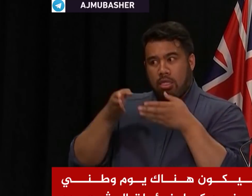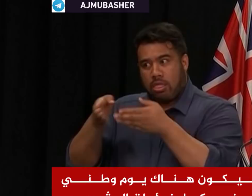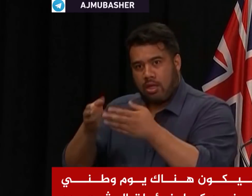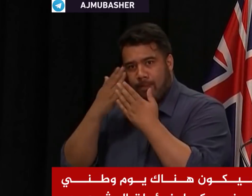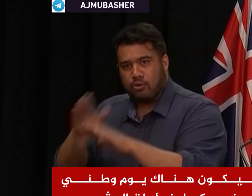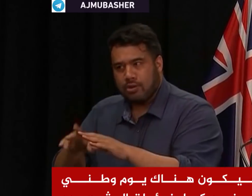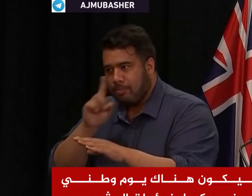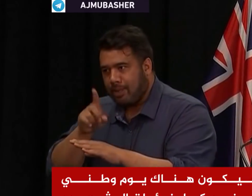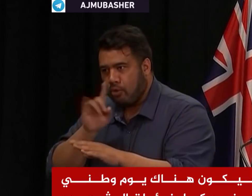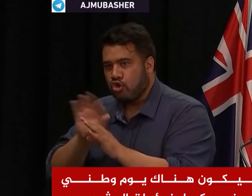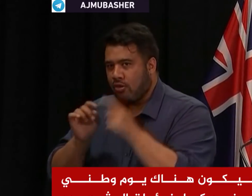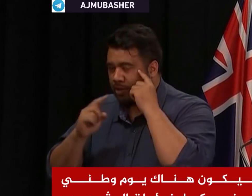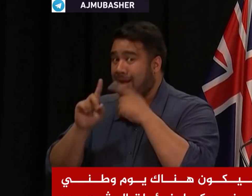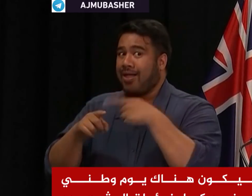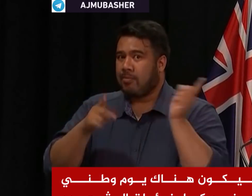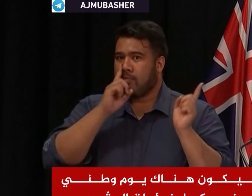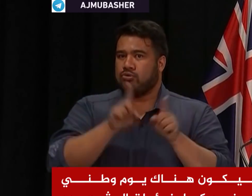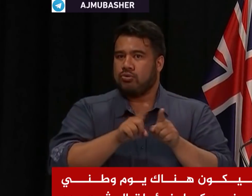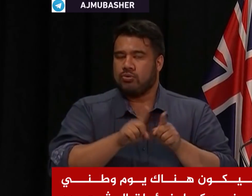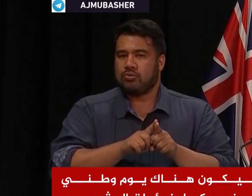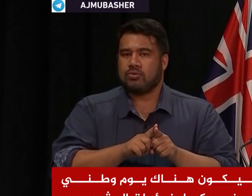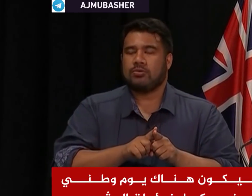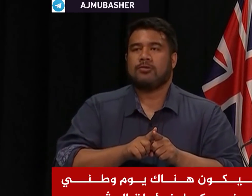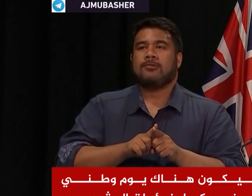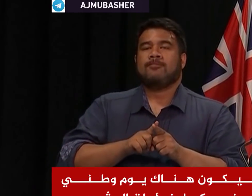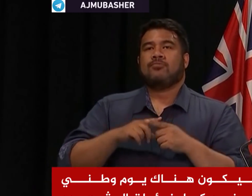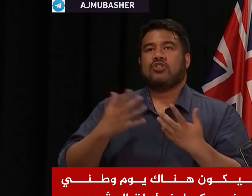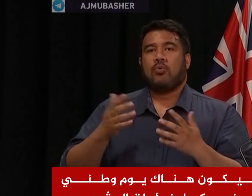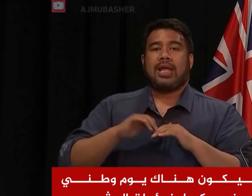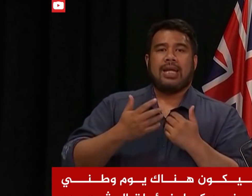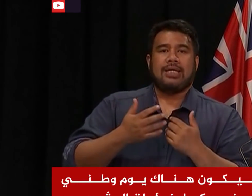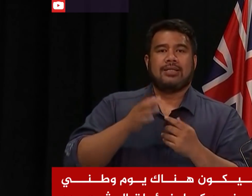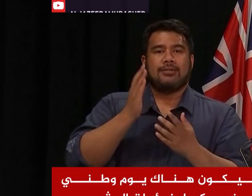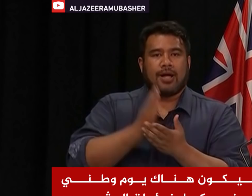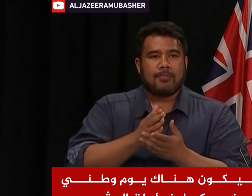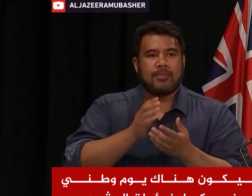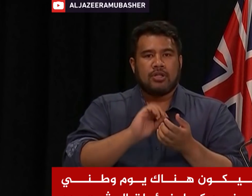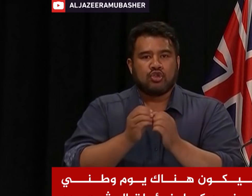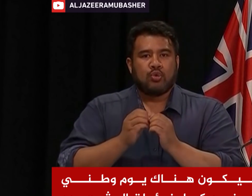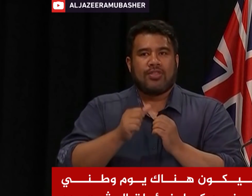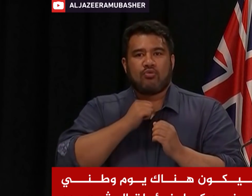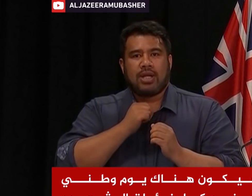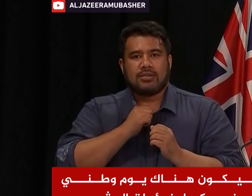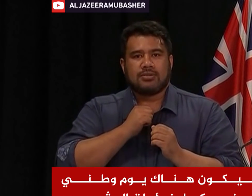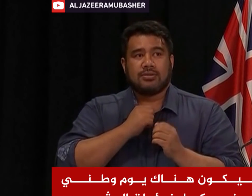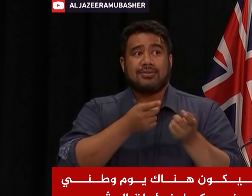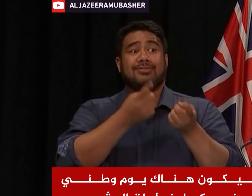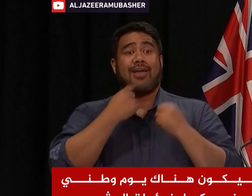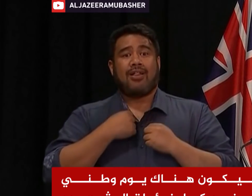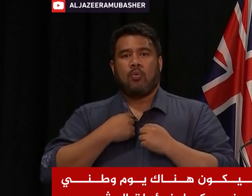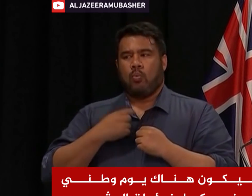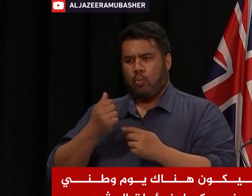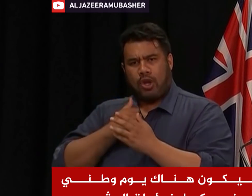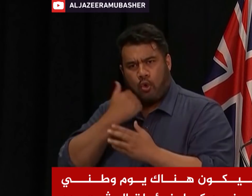غير العادل لبعض من يصدر هذه البيانات. لهذا السبب أي قضية